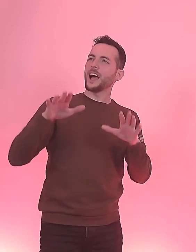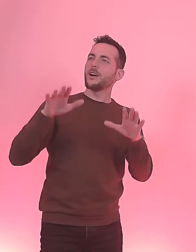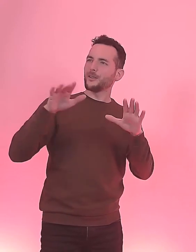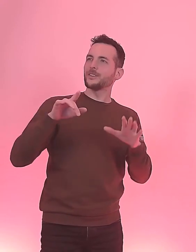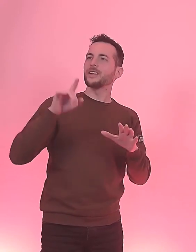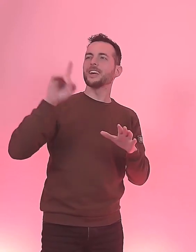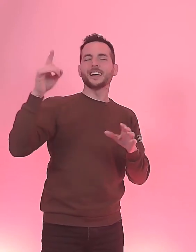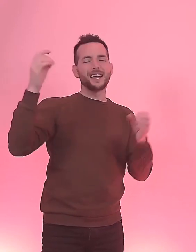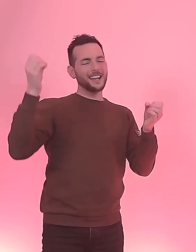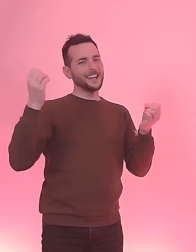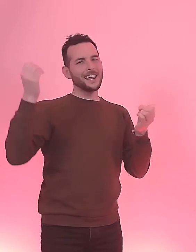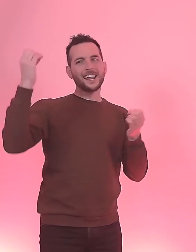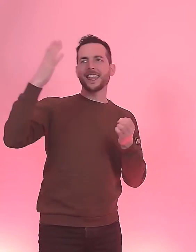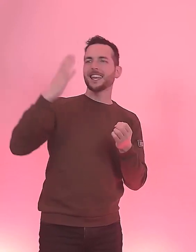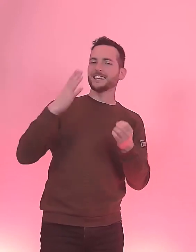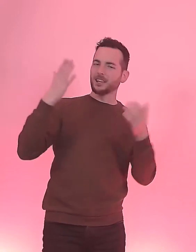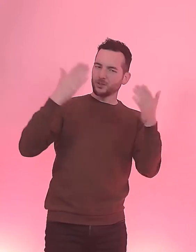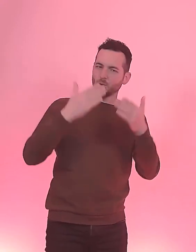losmaken